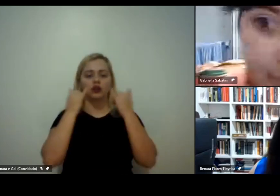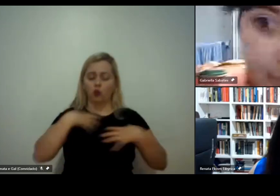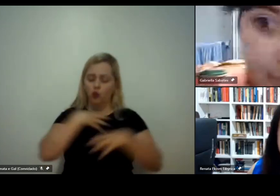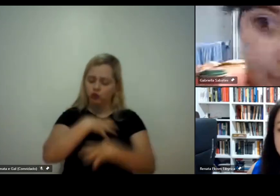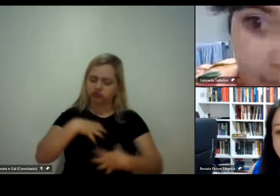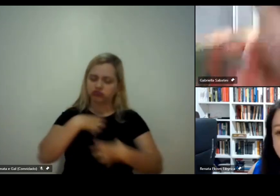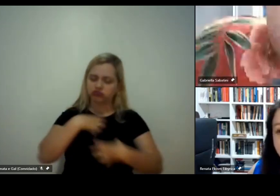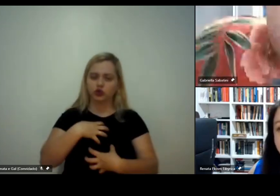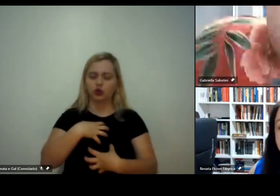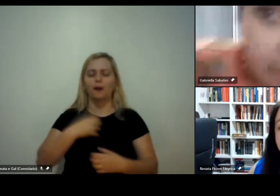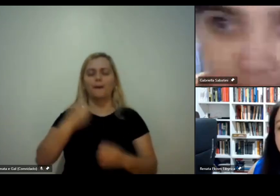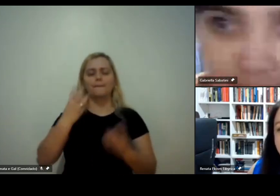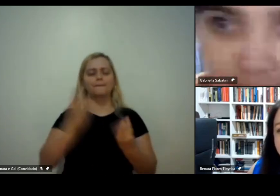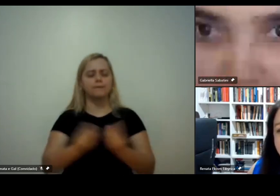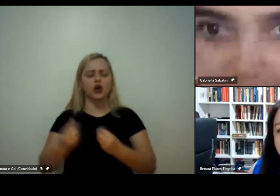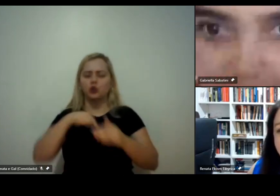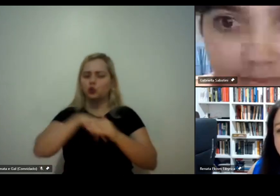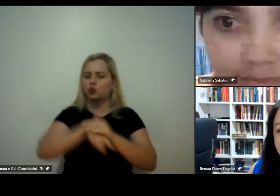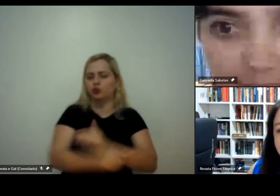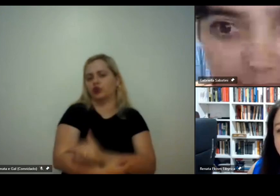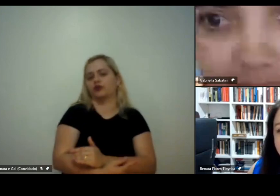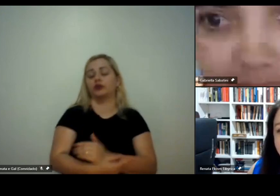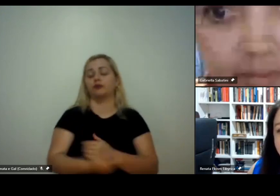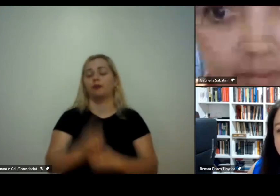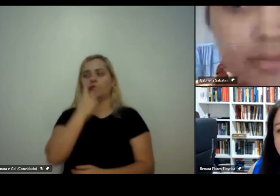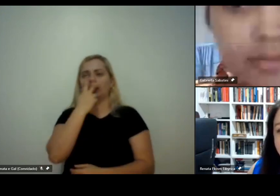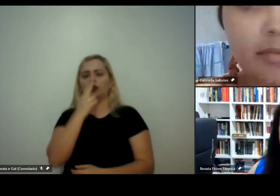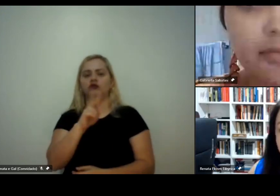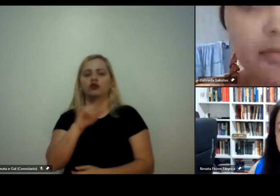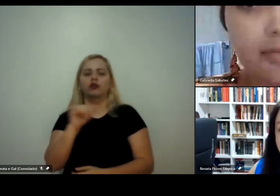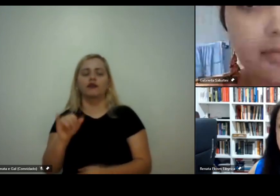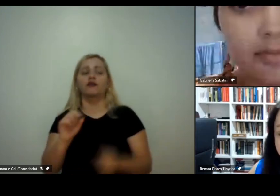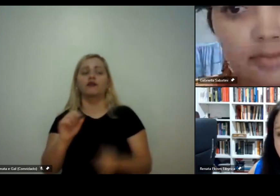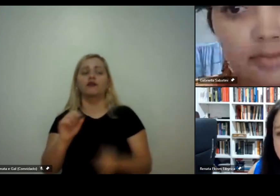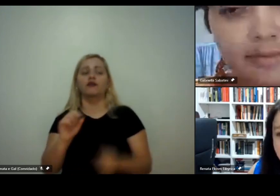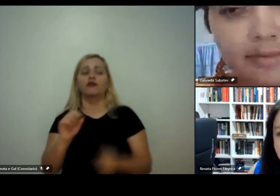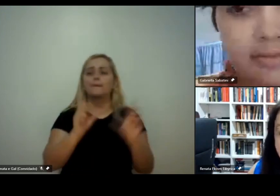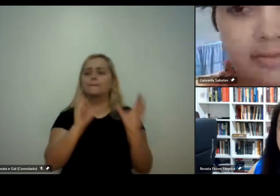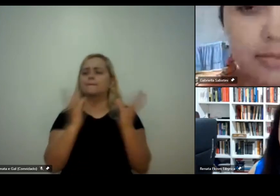tocante e muito profundo, e eu acho que vai fazer com que muitas